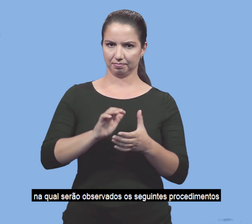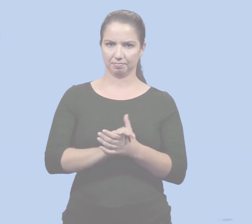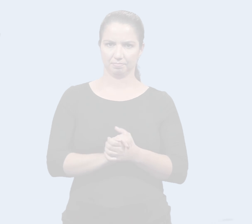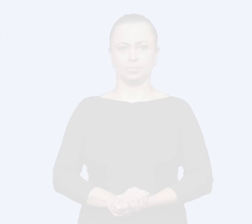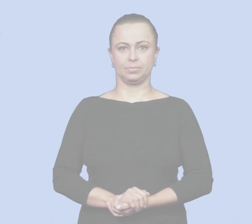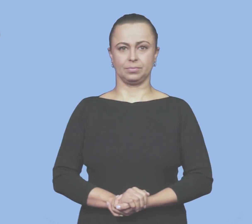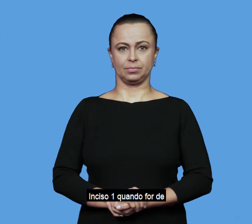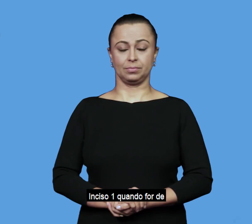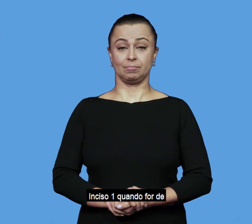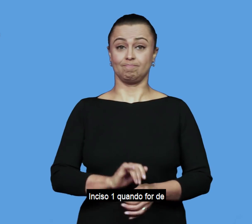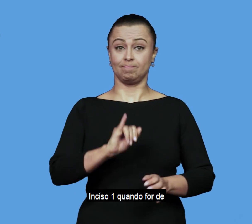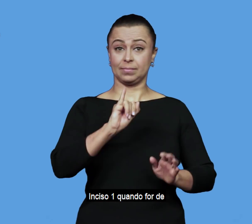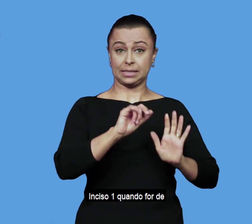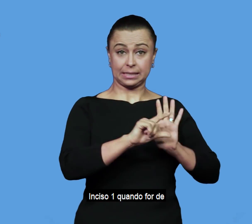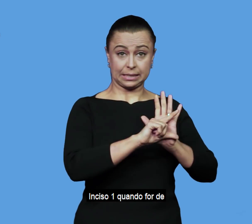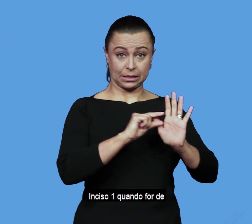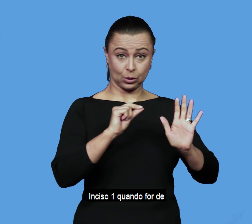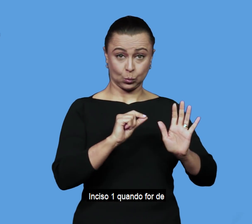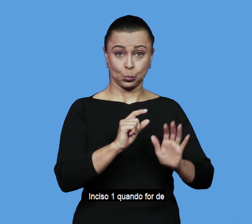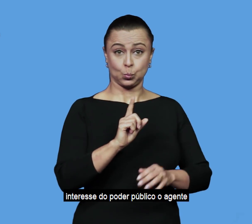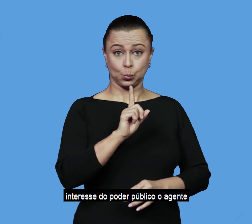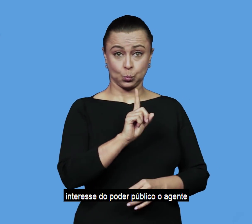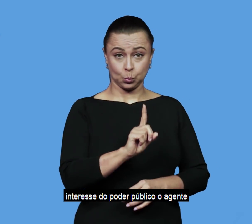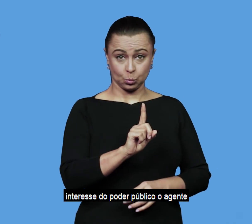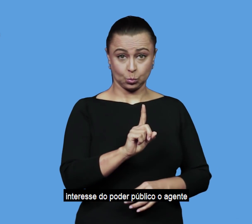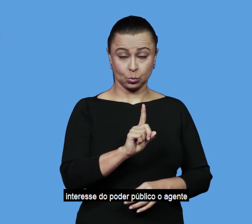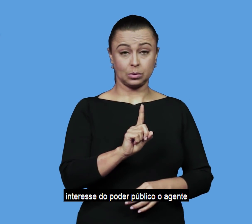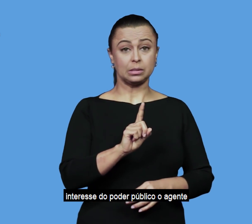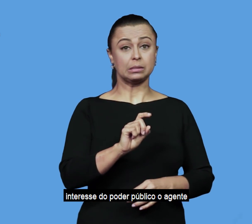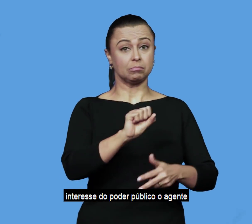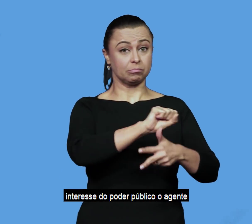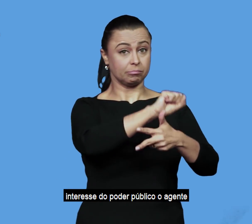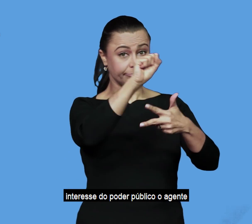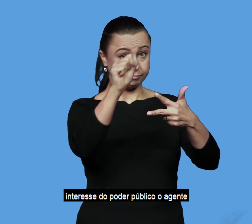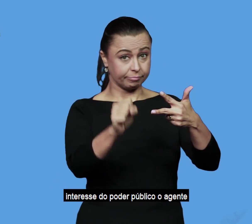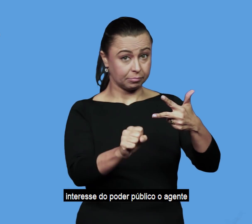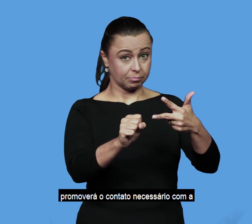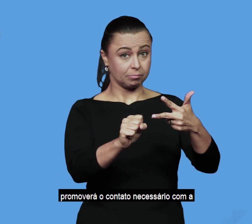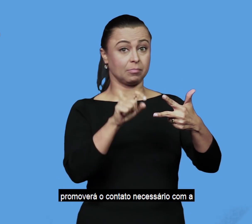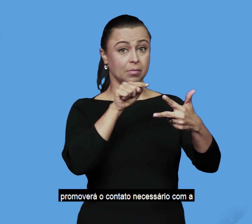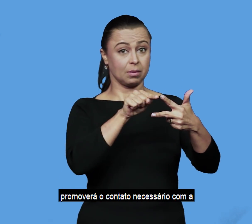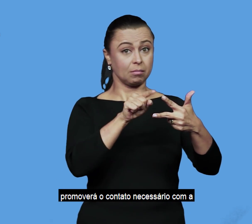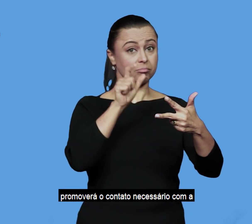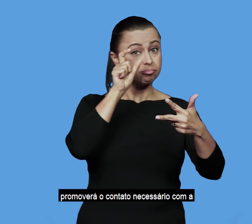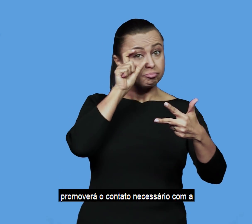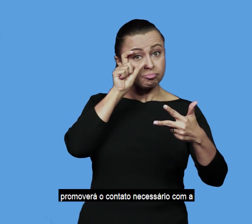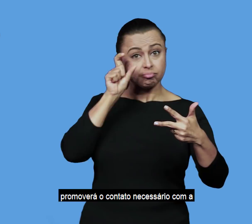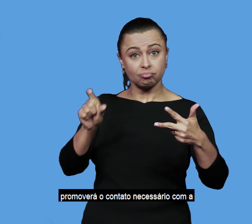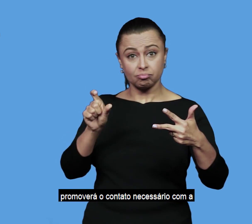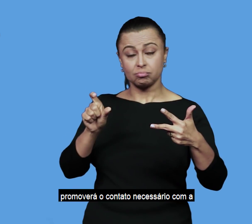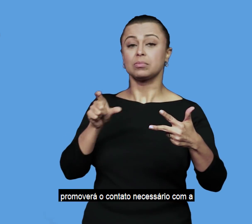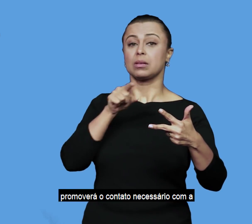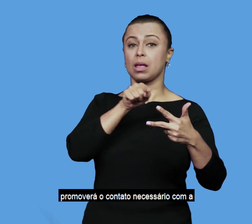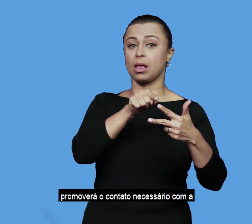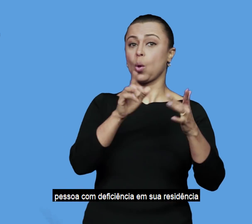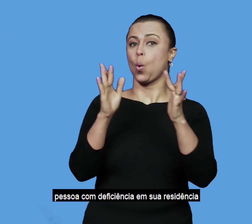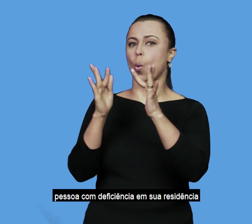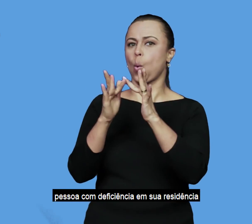o inciso 1 quando for de interesse do poder público o agente promoverá o contato necessário com a pessoa com deficiência